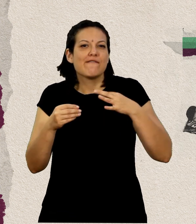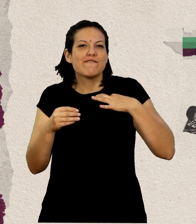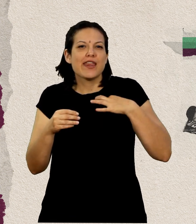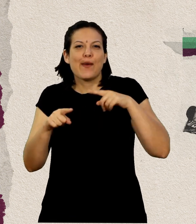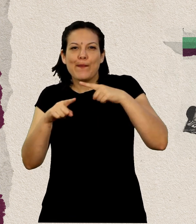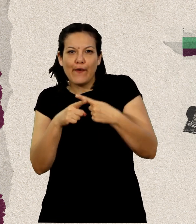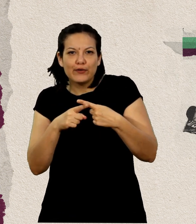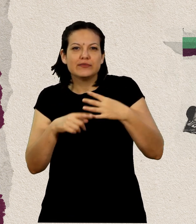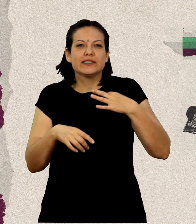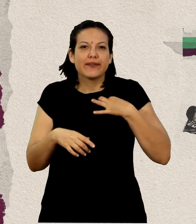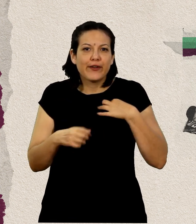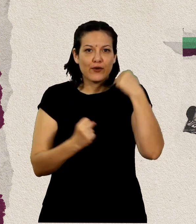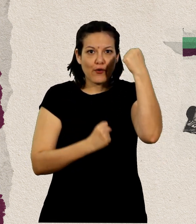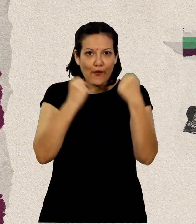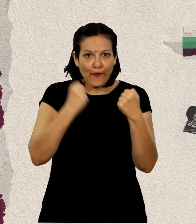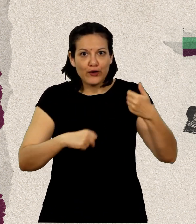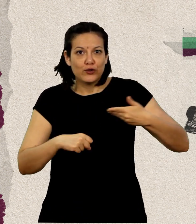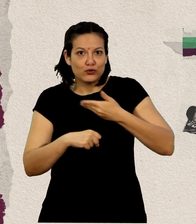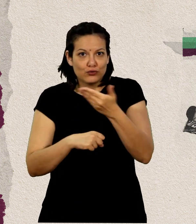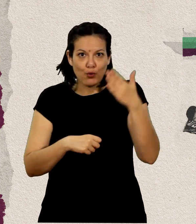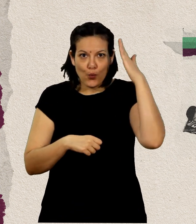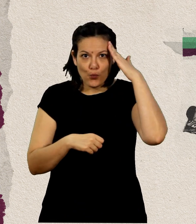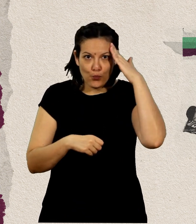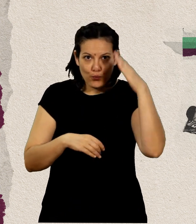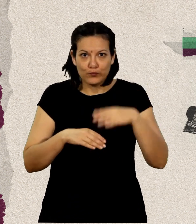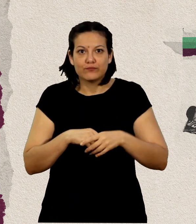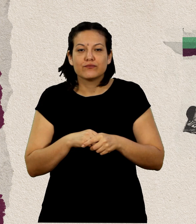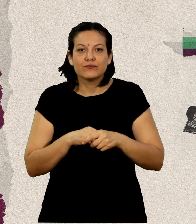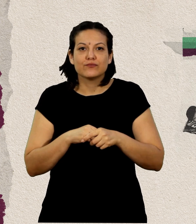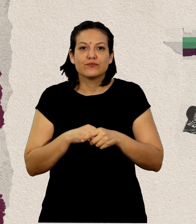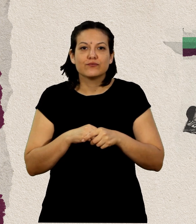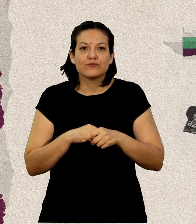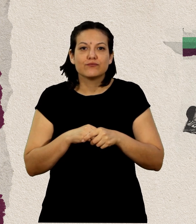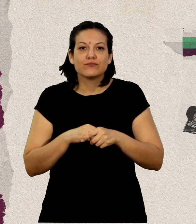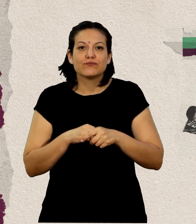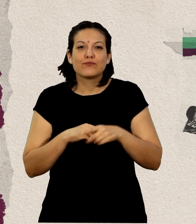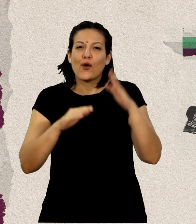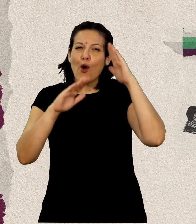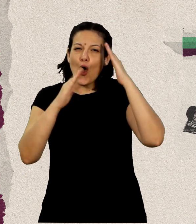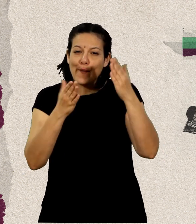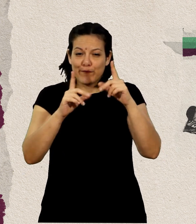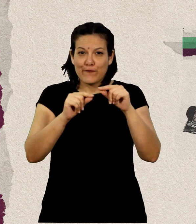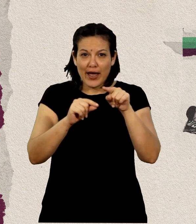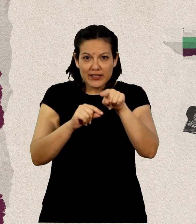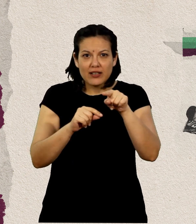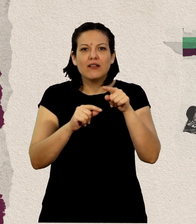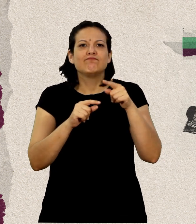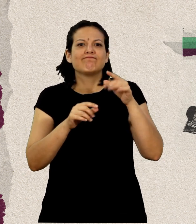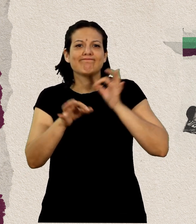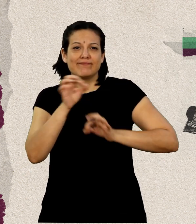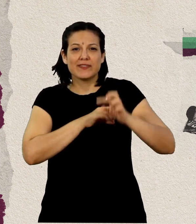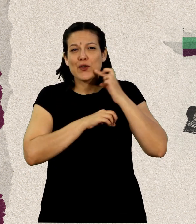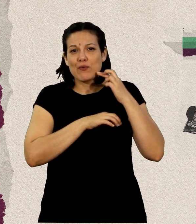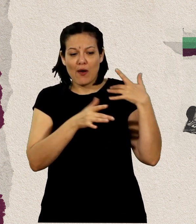civil, económica, social y cultural. Esta conmemoración se fue modificando en